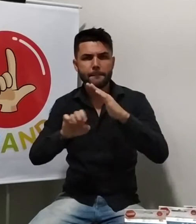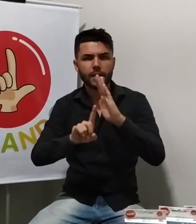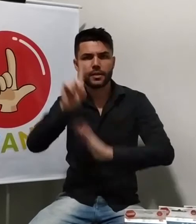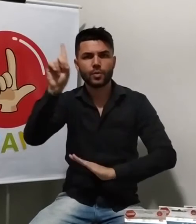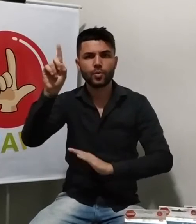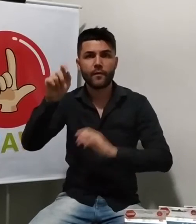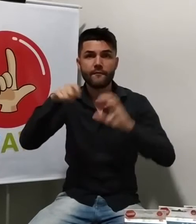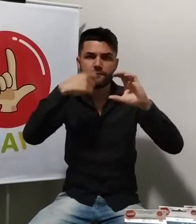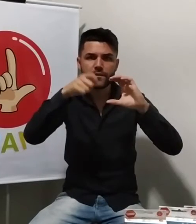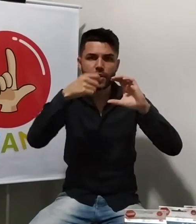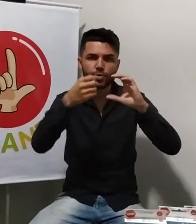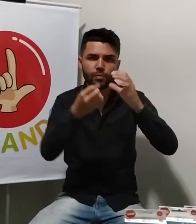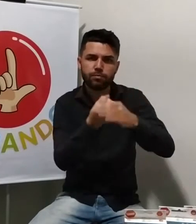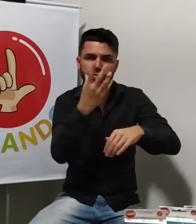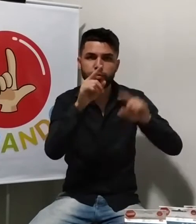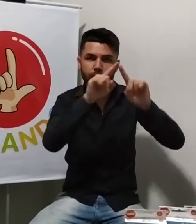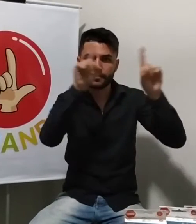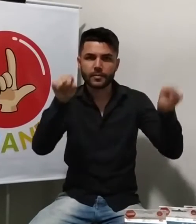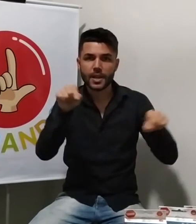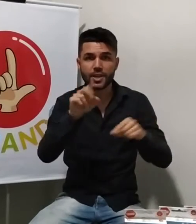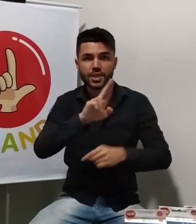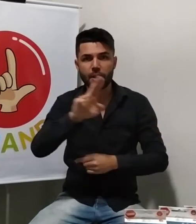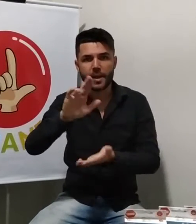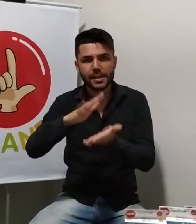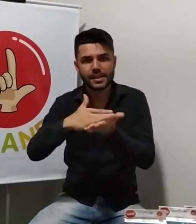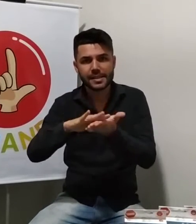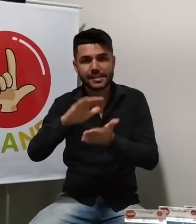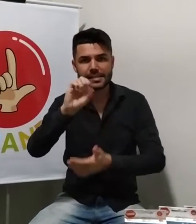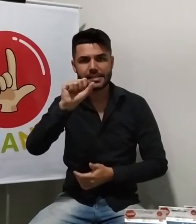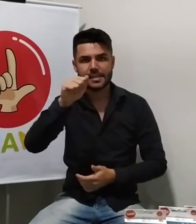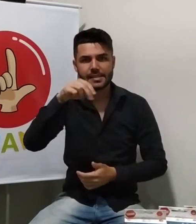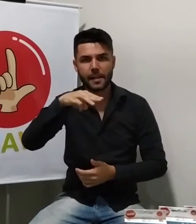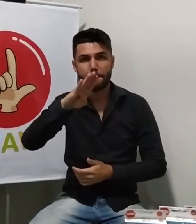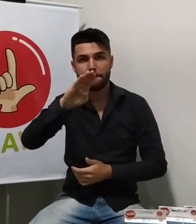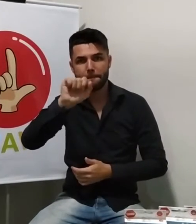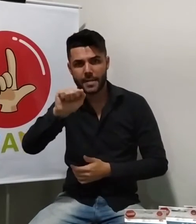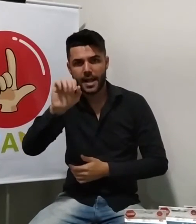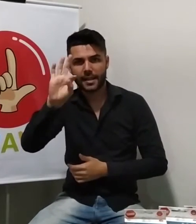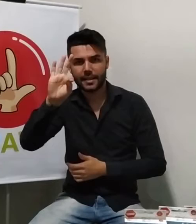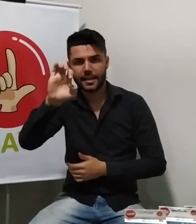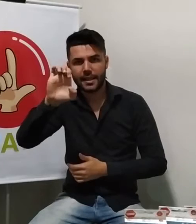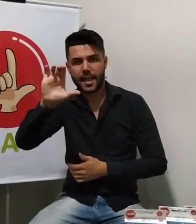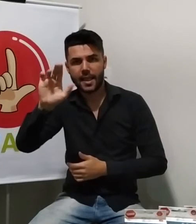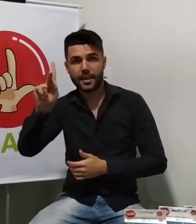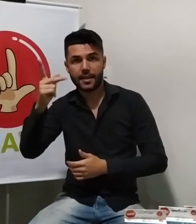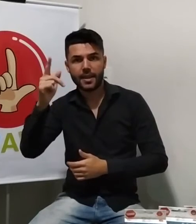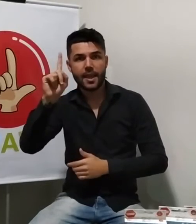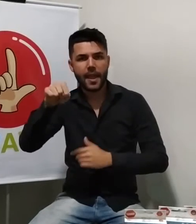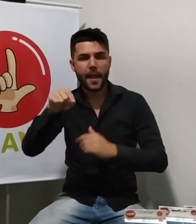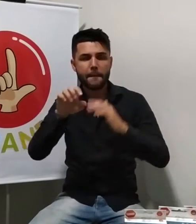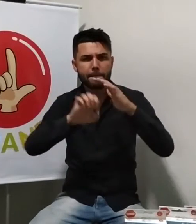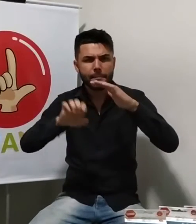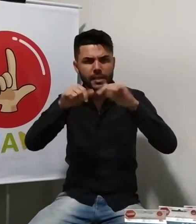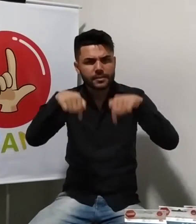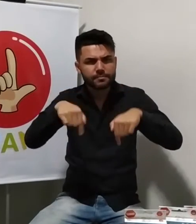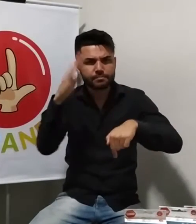a Sambatec, que é uma das empresas de tecnologia brasileiras que mais cresce na atualidade. Então não desliga, porque hoje vai dar samba.